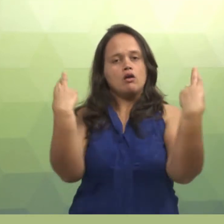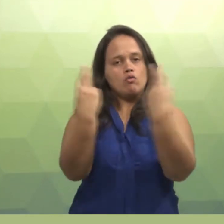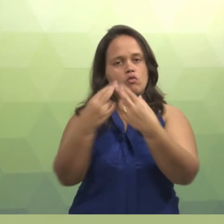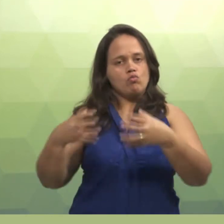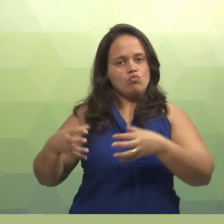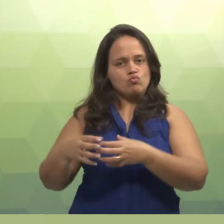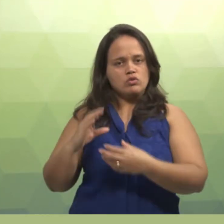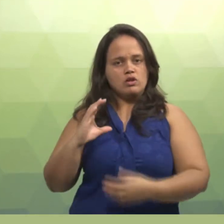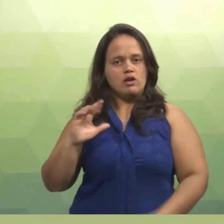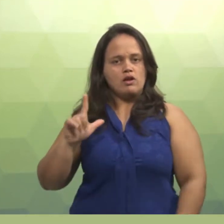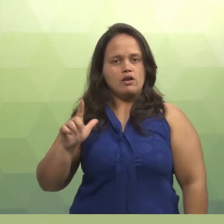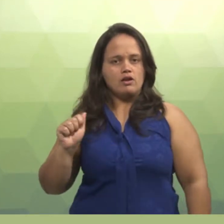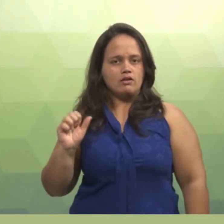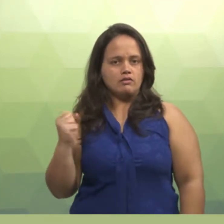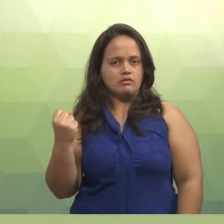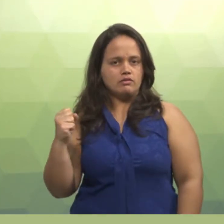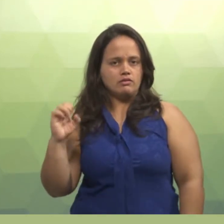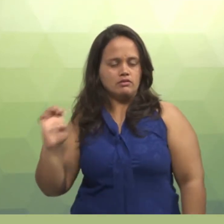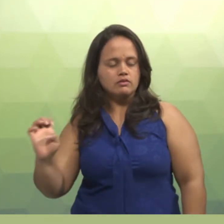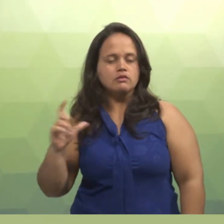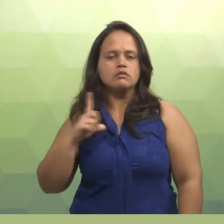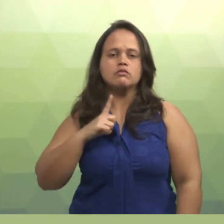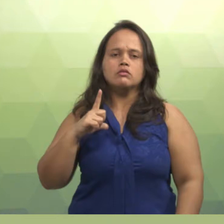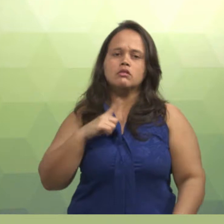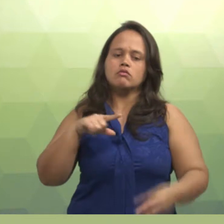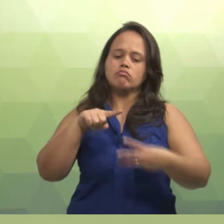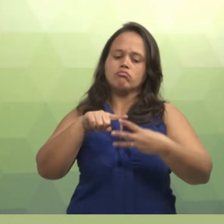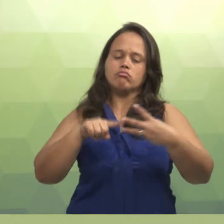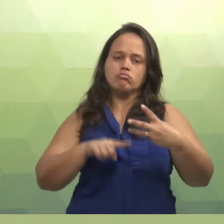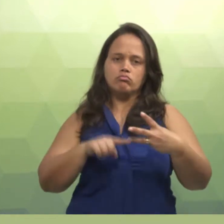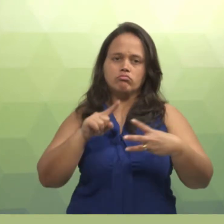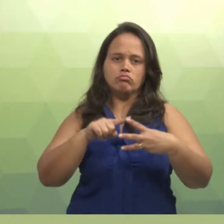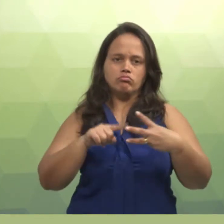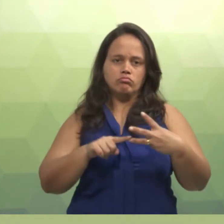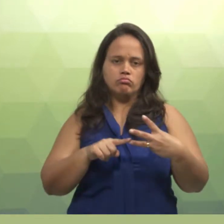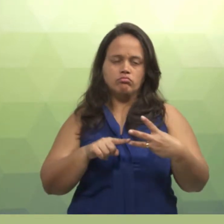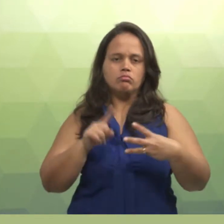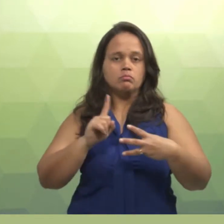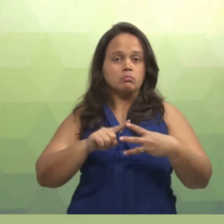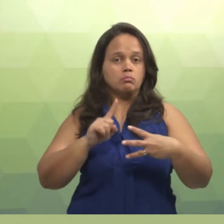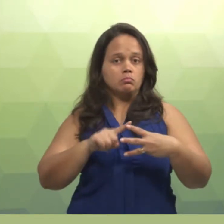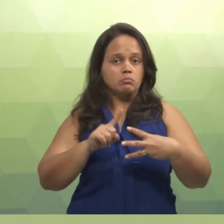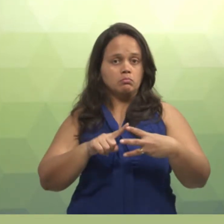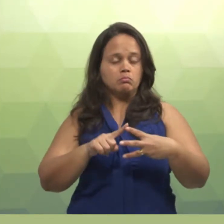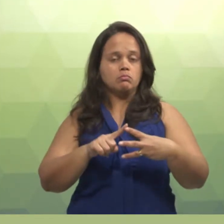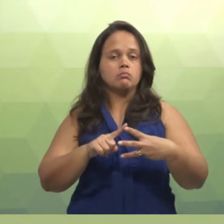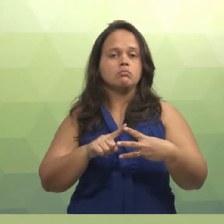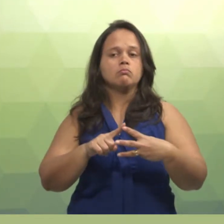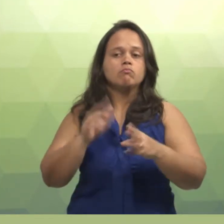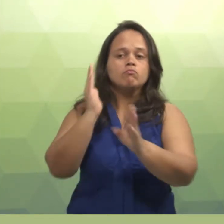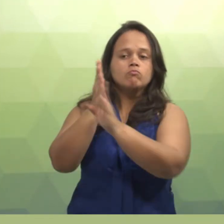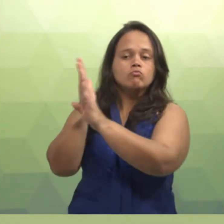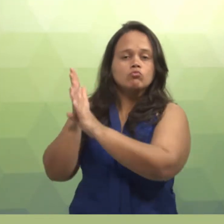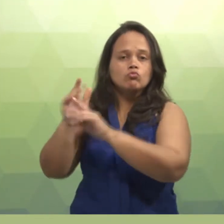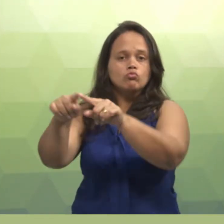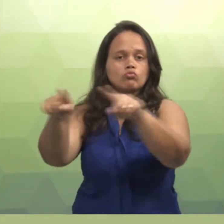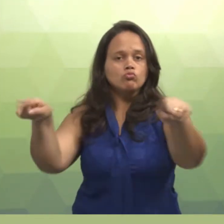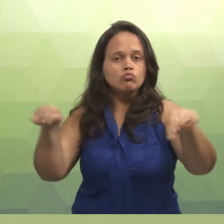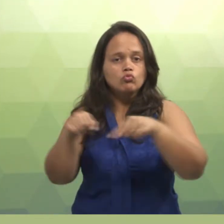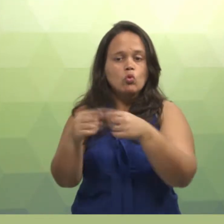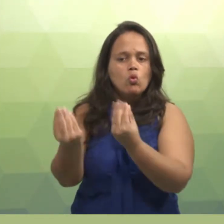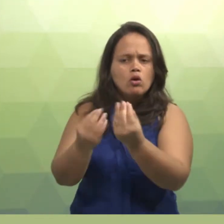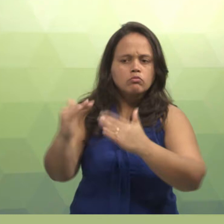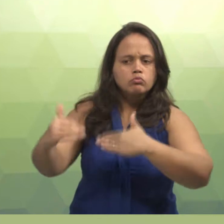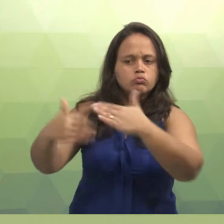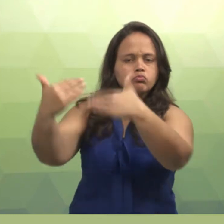Classe deve ter 3 momentos. Primeiro, o diagnóstico da turma, que define o seu